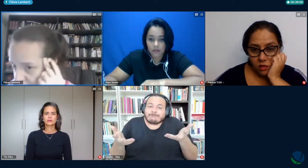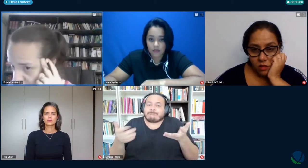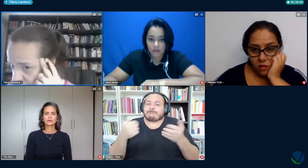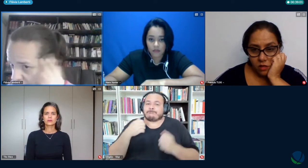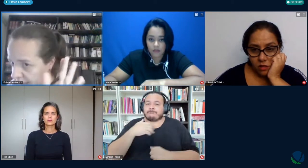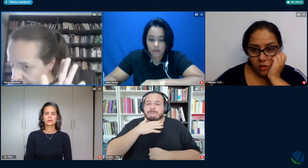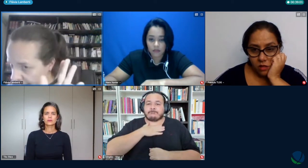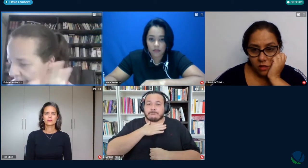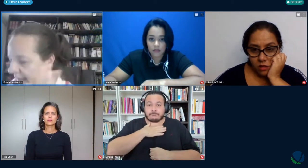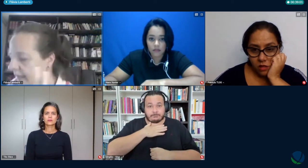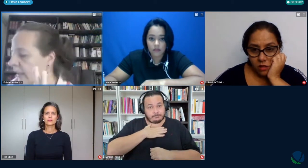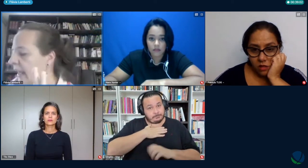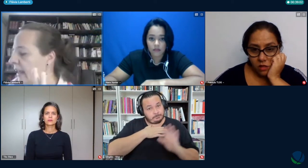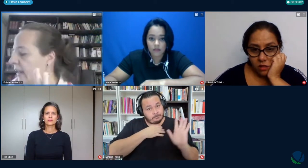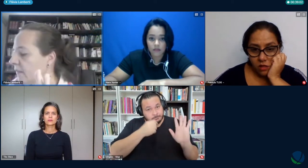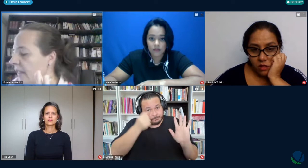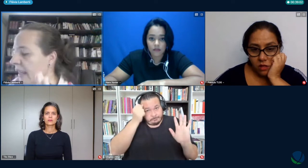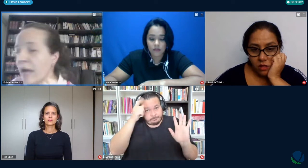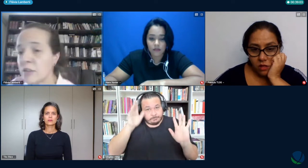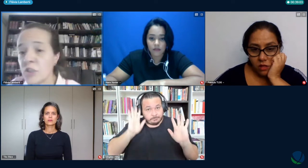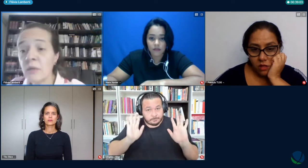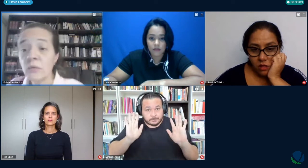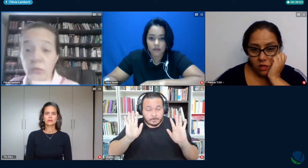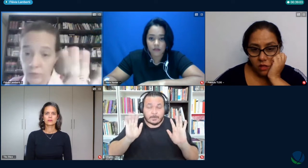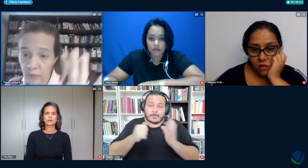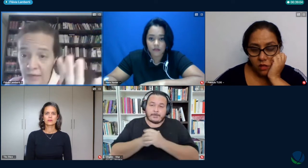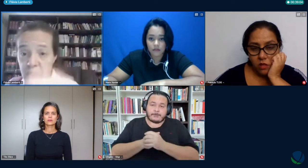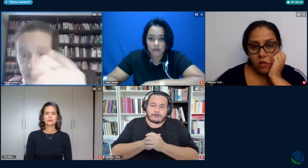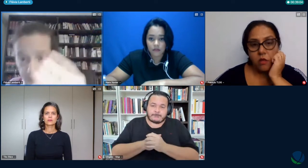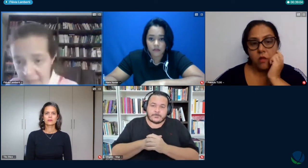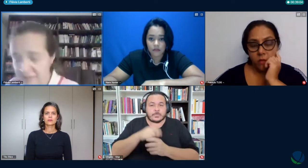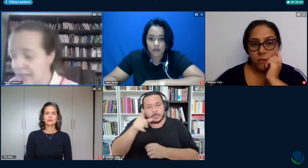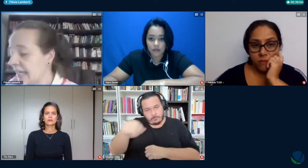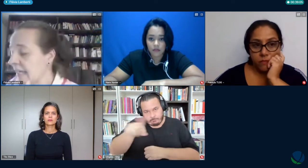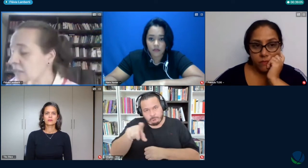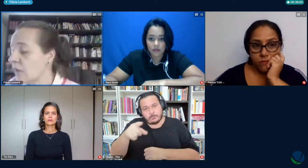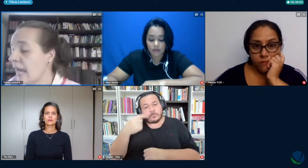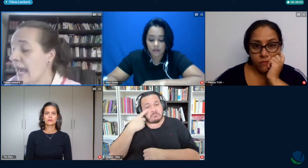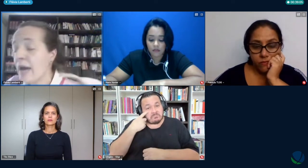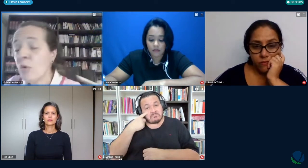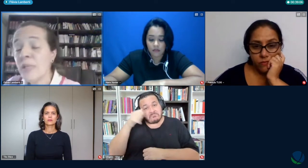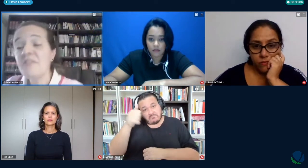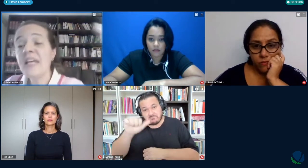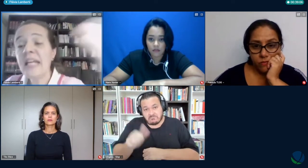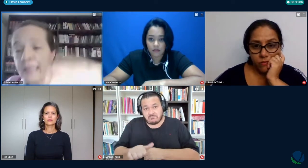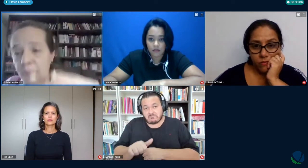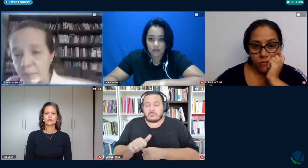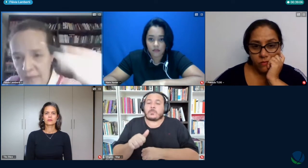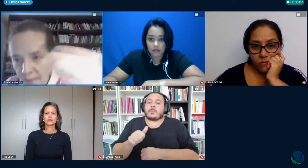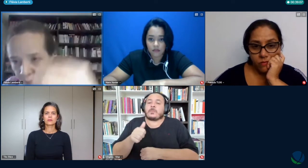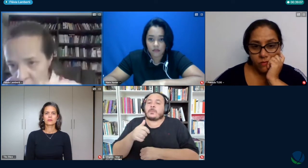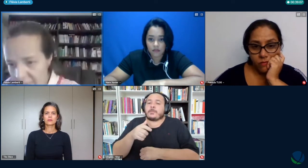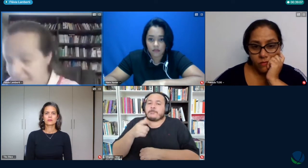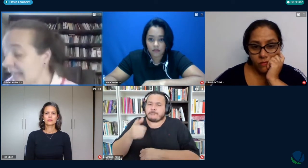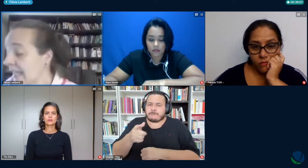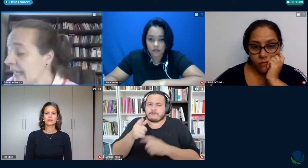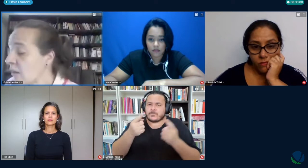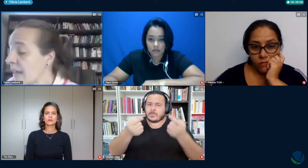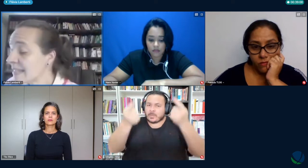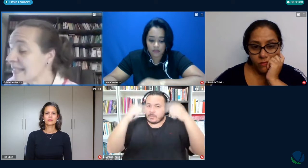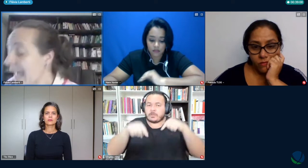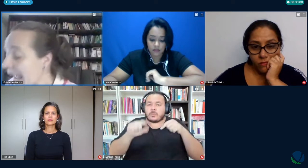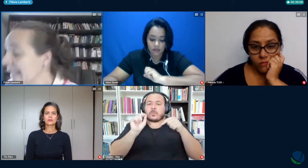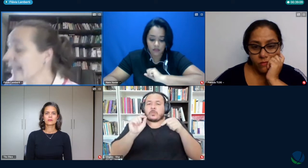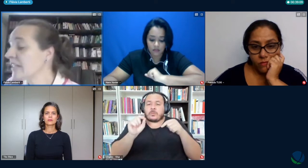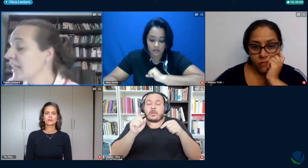na minha ideia, né, eu acho que né, vocês têm que avaliar isso, o que viria depois seriam